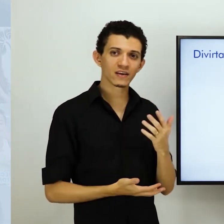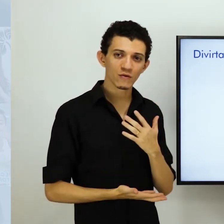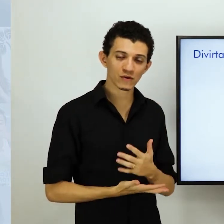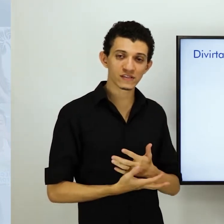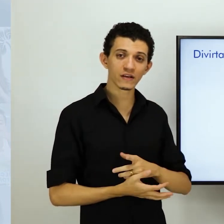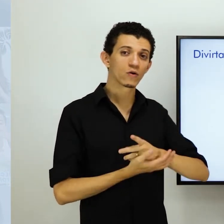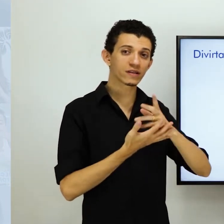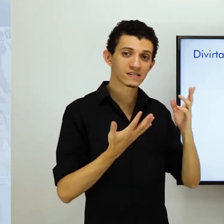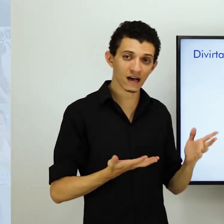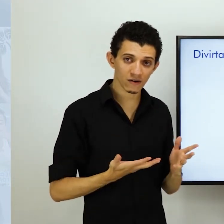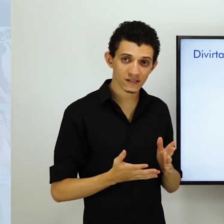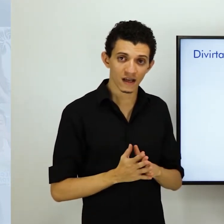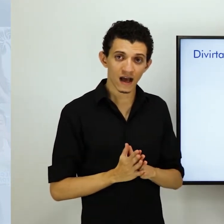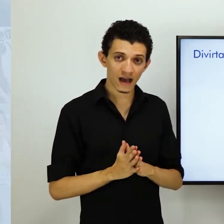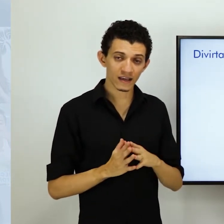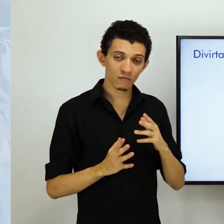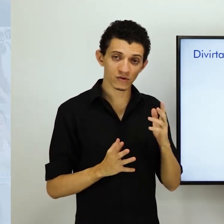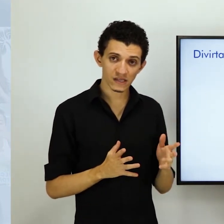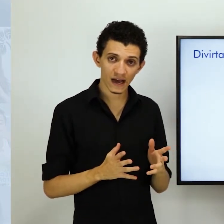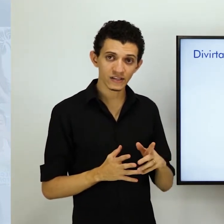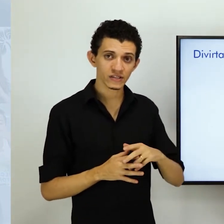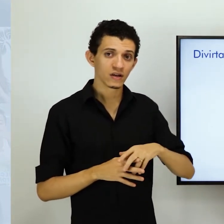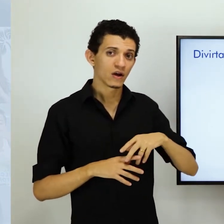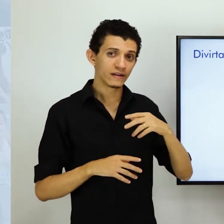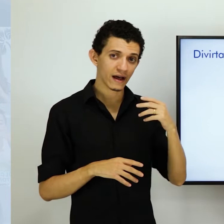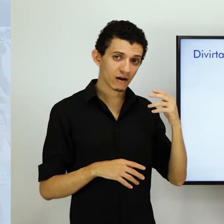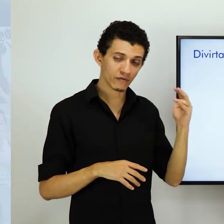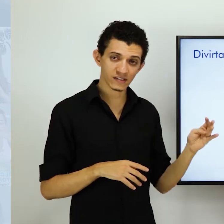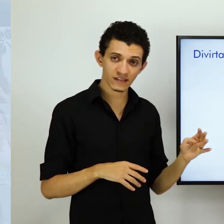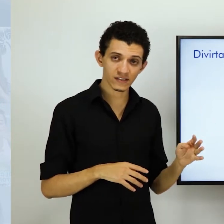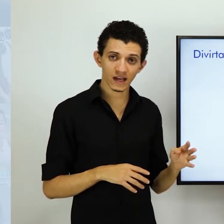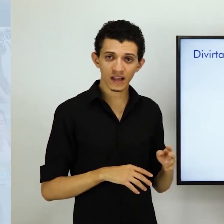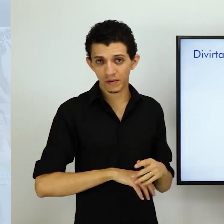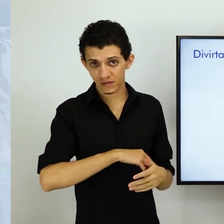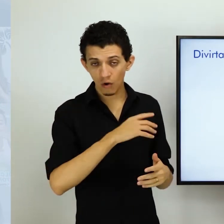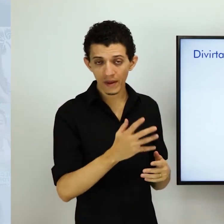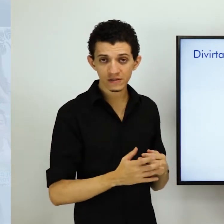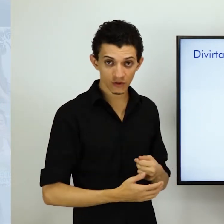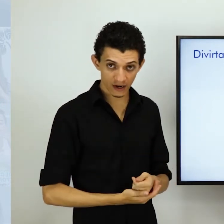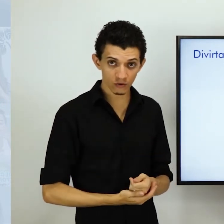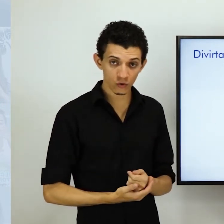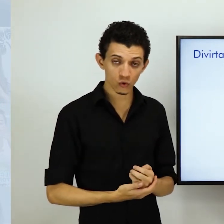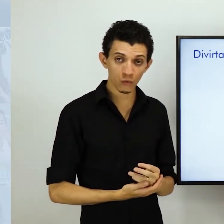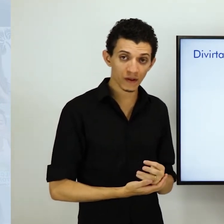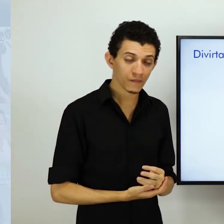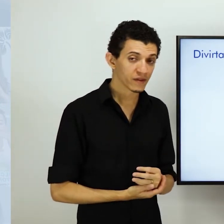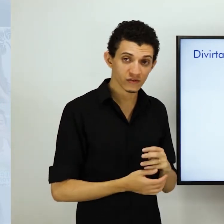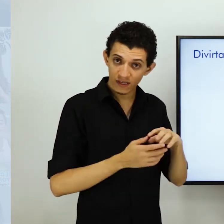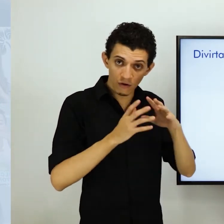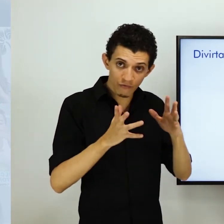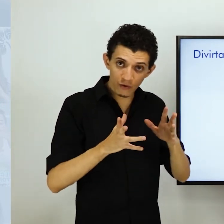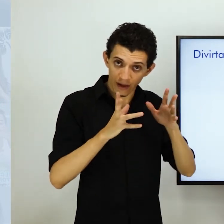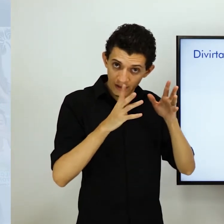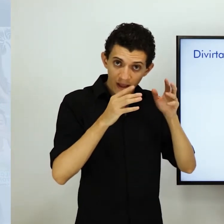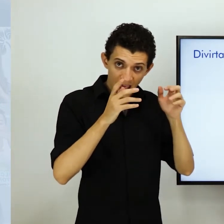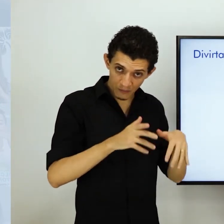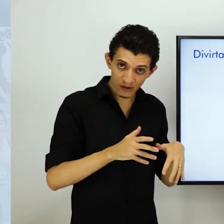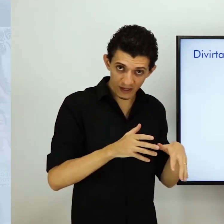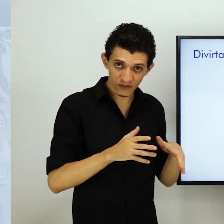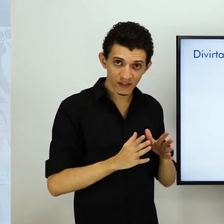aqui com você em outras aulas, aqui no meu site da Universidade da Libras, ou mesmo no canal do YouTube. Se você não viu ainda, é importante que você